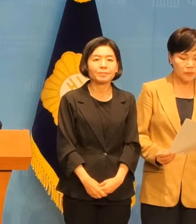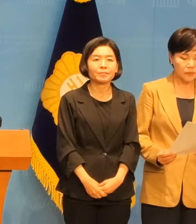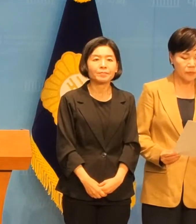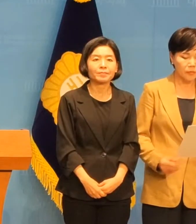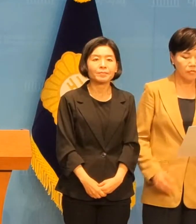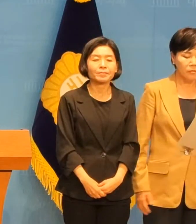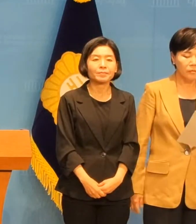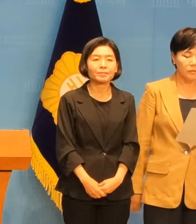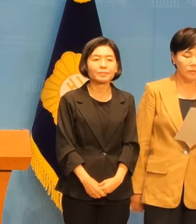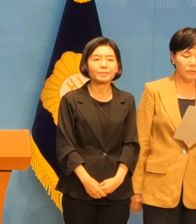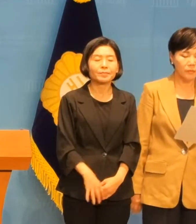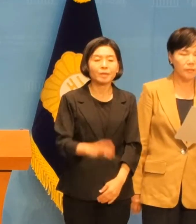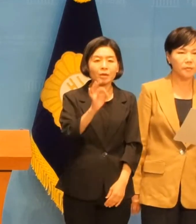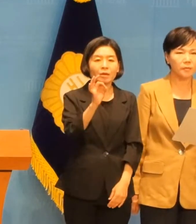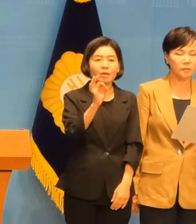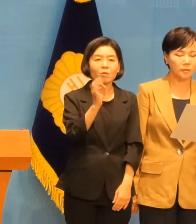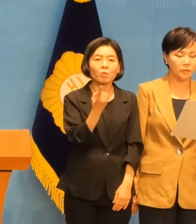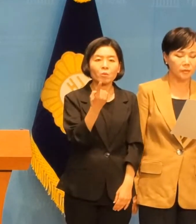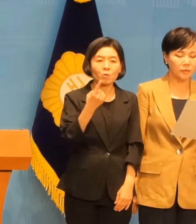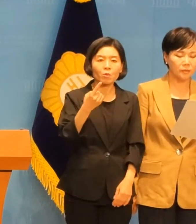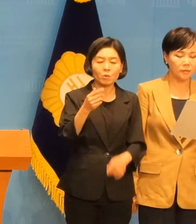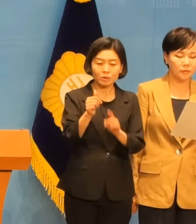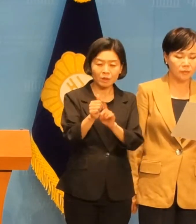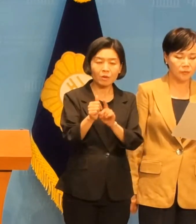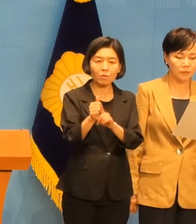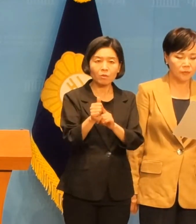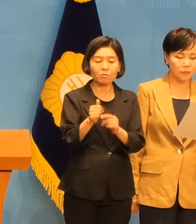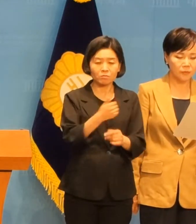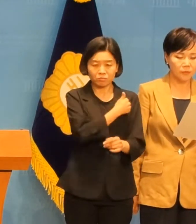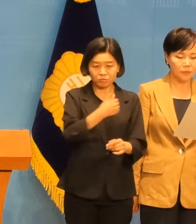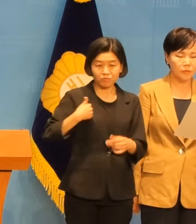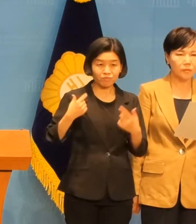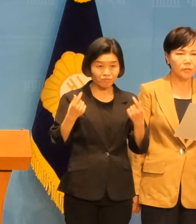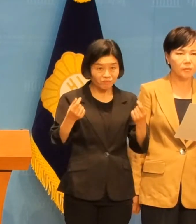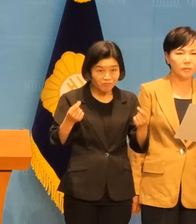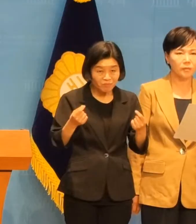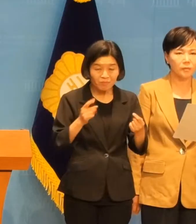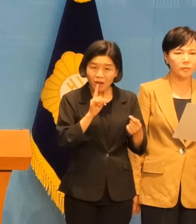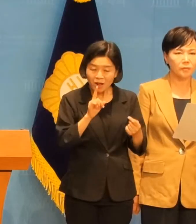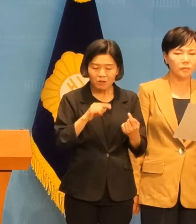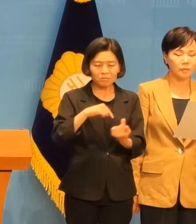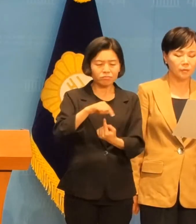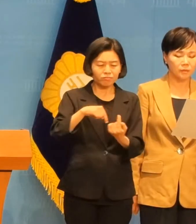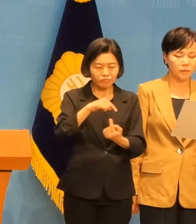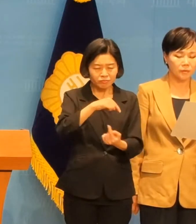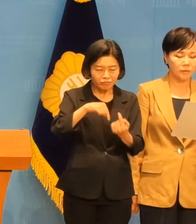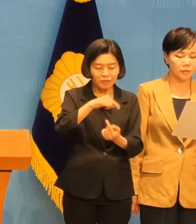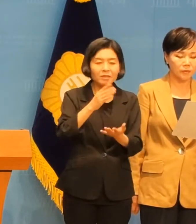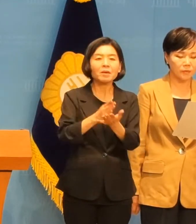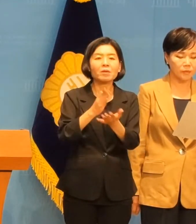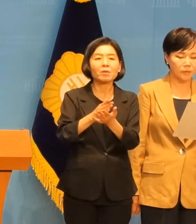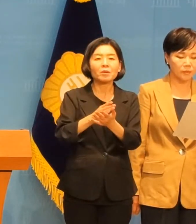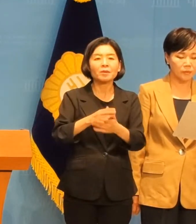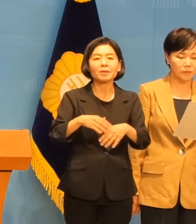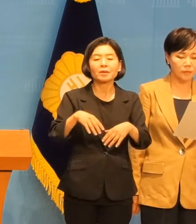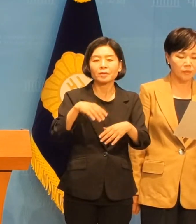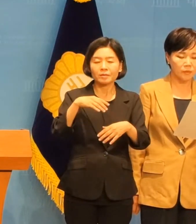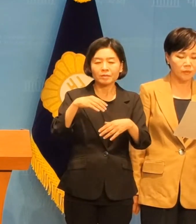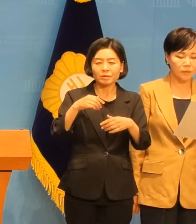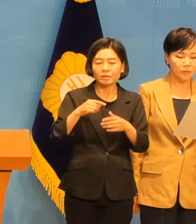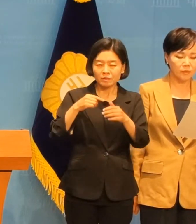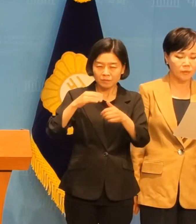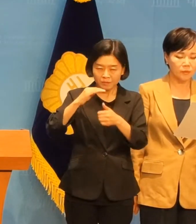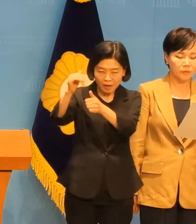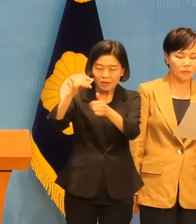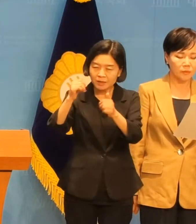네. 오세훈 시장은 떳떳하다면 변명을 멈추고 법의 심판을 자청하십시오. 오세훈